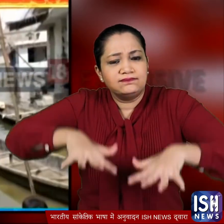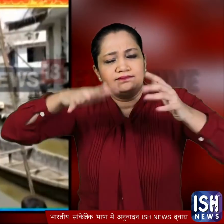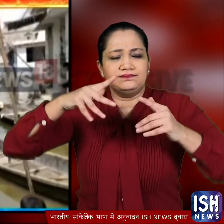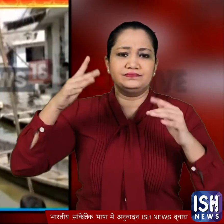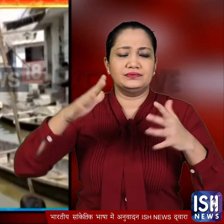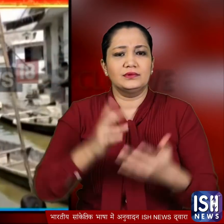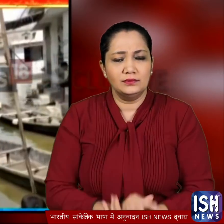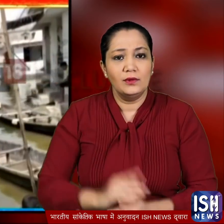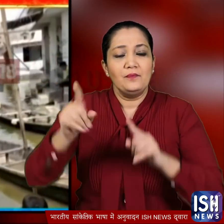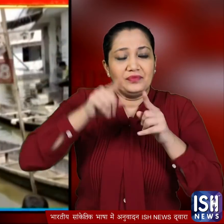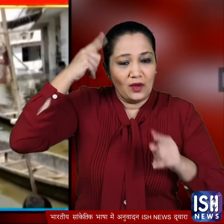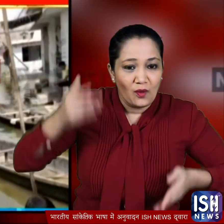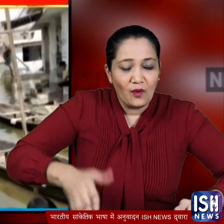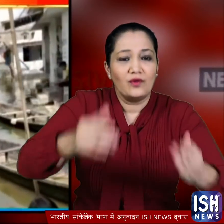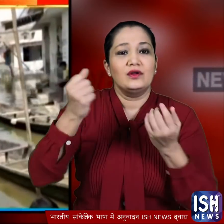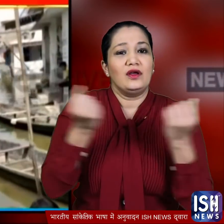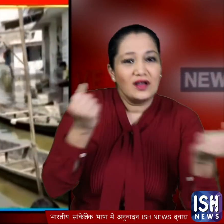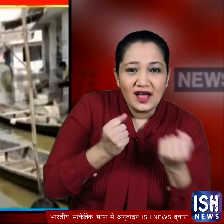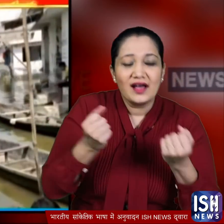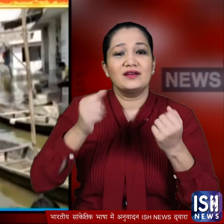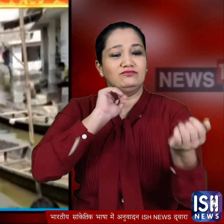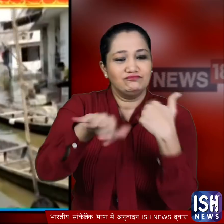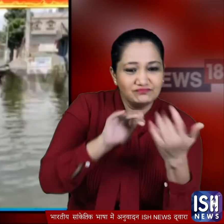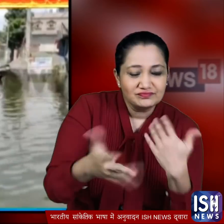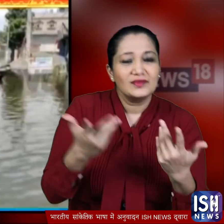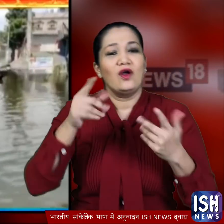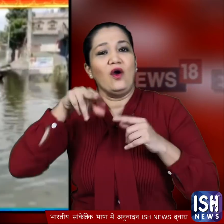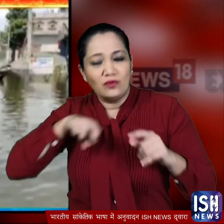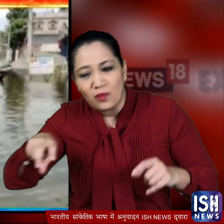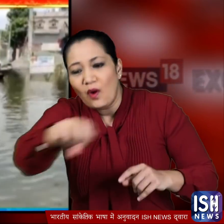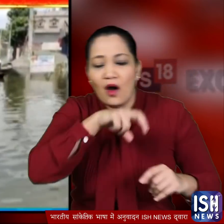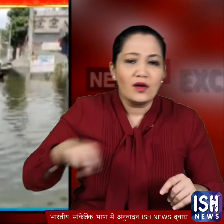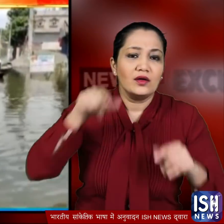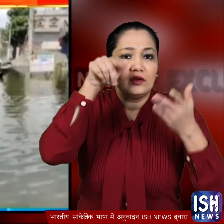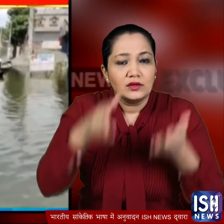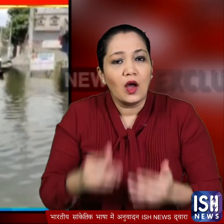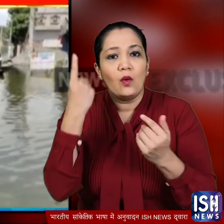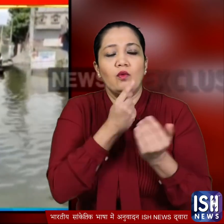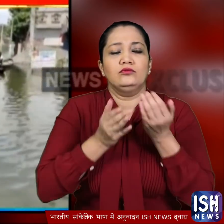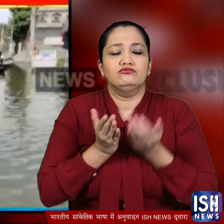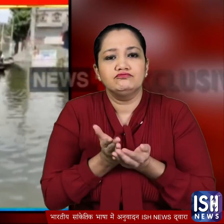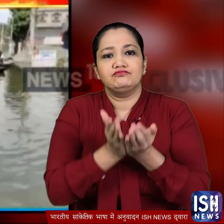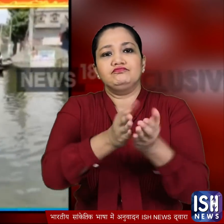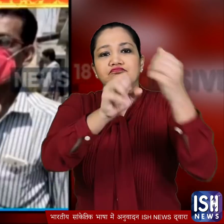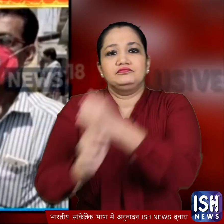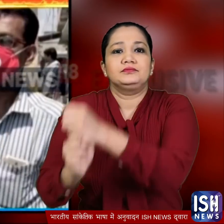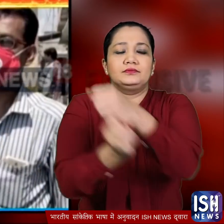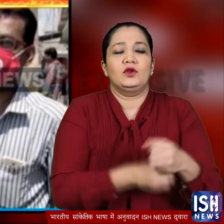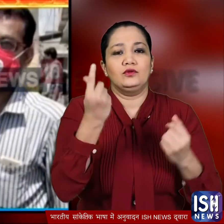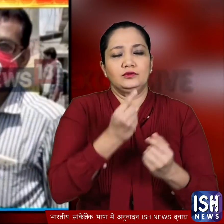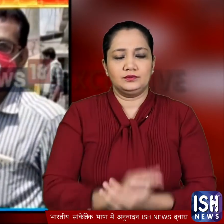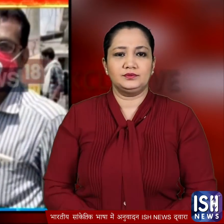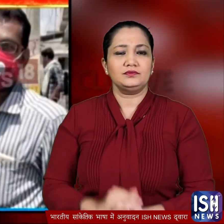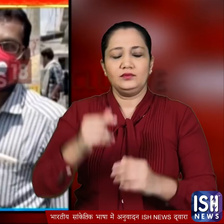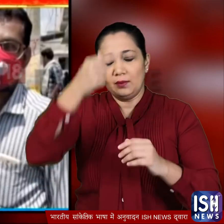जहां कभी गाड़ियां चलती थीं, लोग पैदल टहलते हुए कहीं भी चले जाते थे, वहां के लोगों के लिए अब नाव से आना जाना मजबूरी बन गया। जाने आने